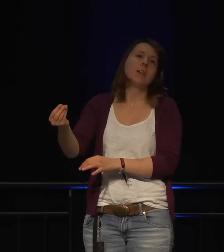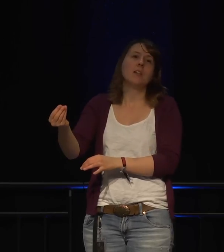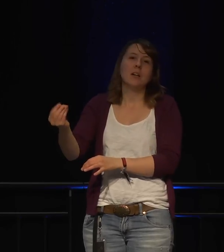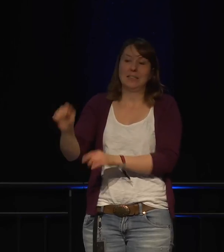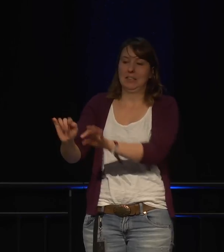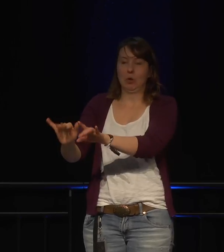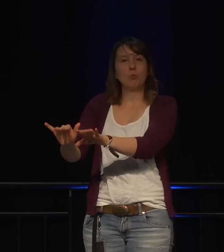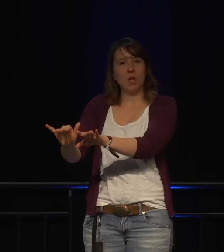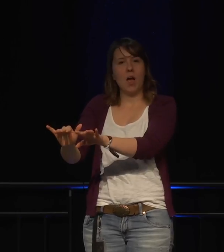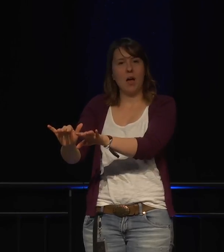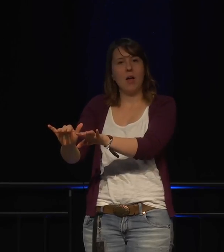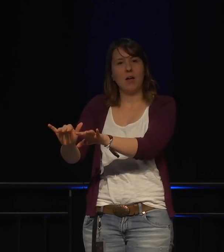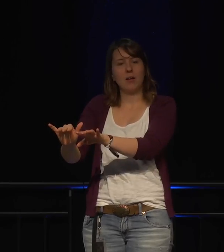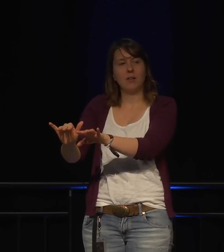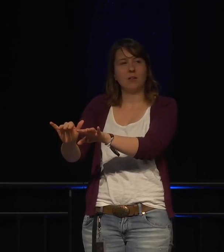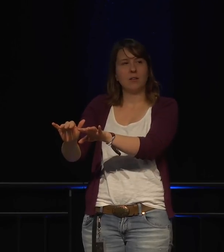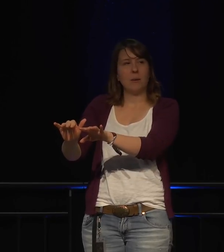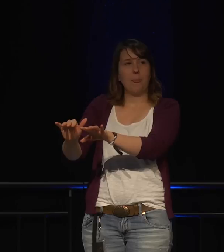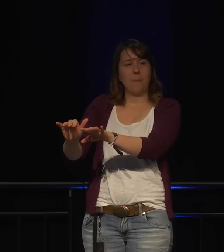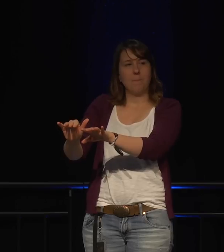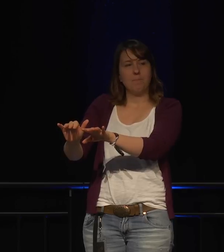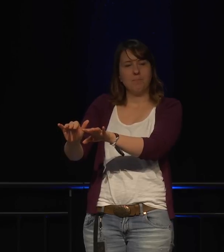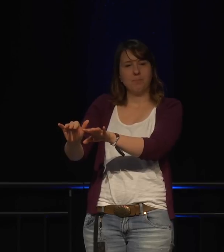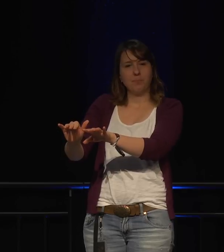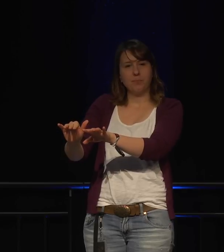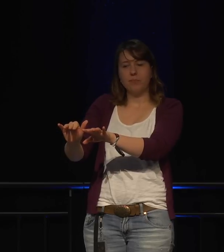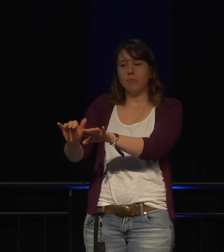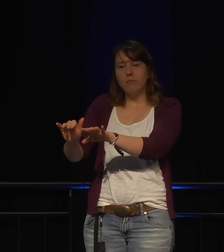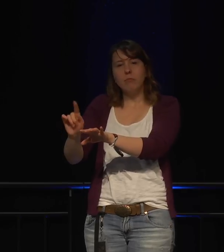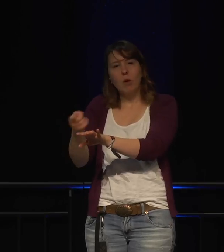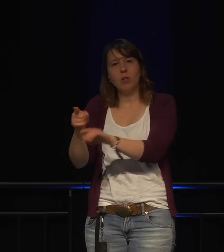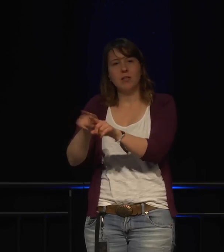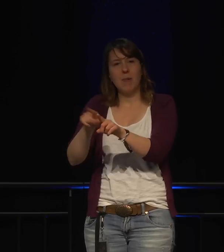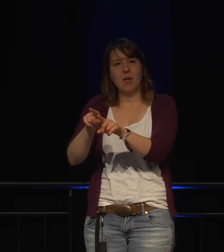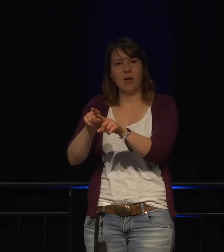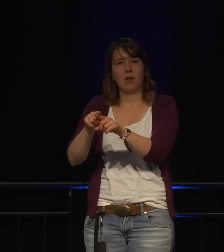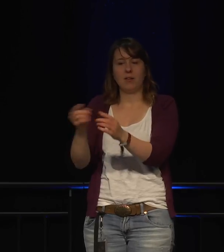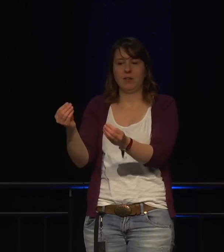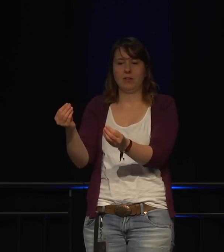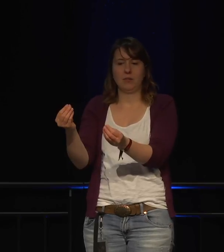Y ese PC estaba usando la misma red que los sensores.